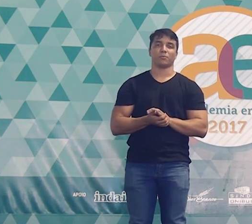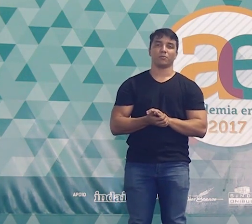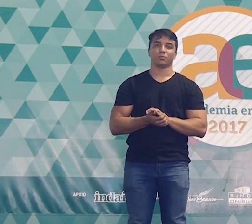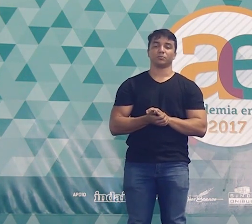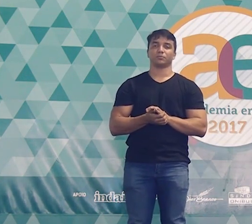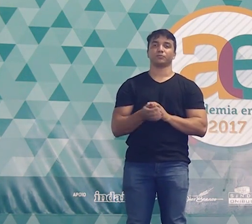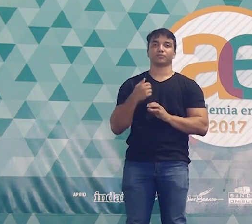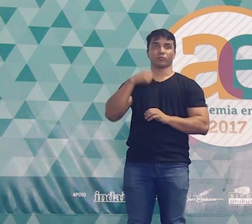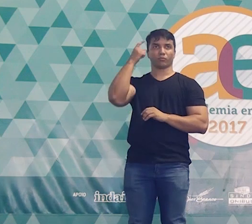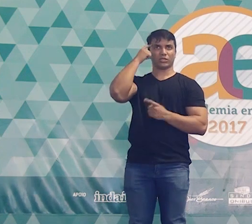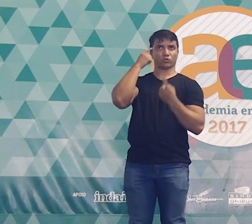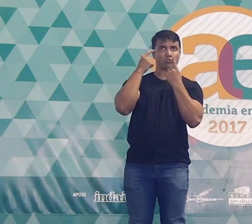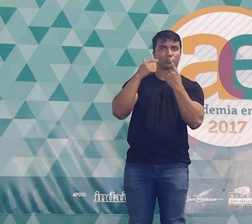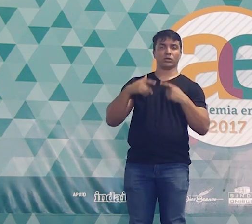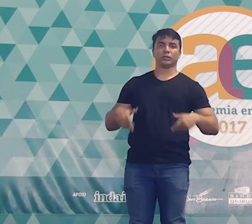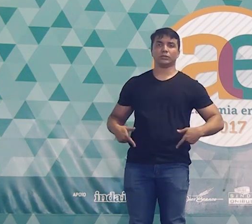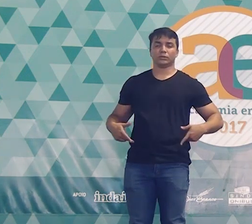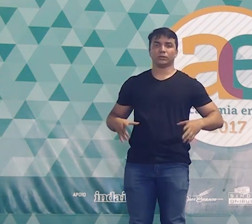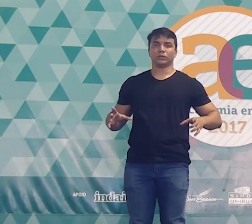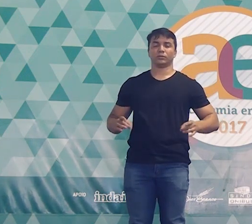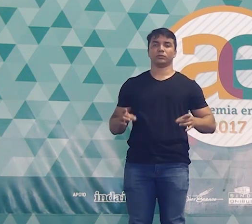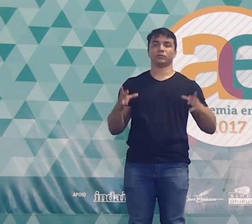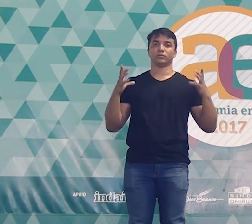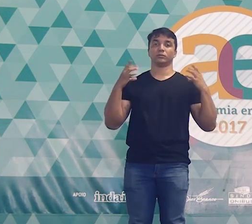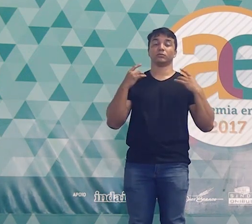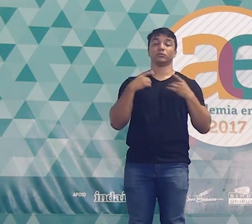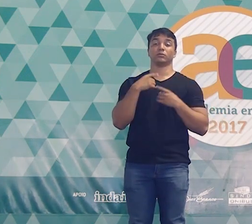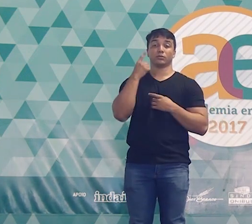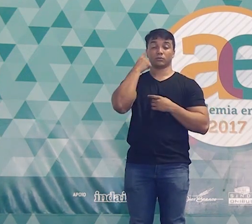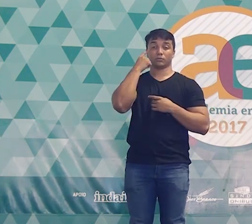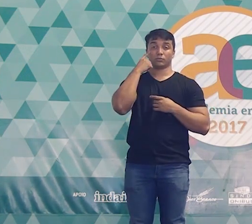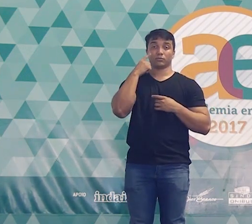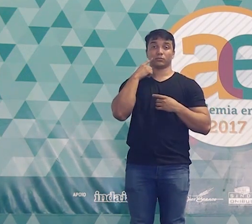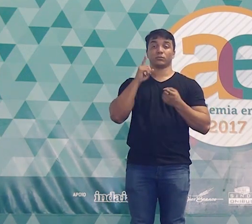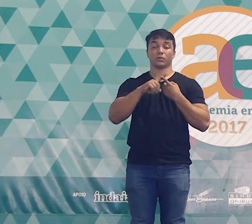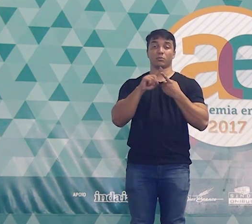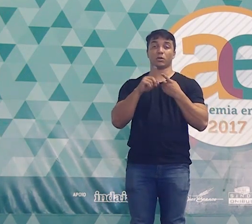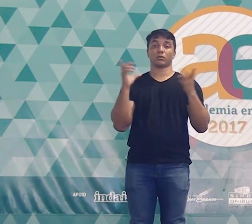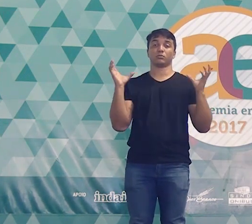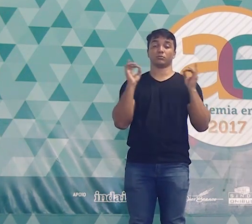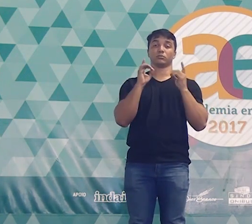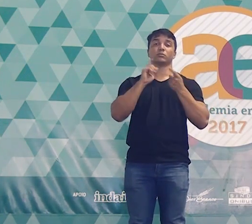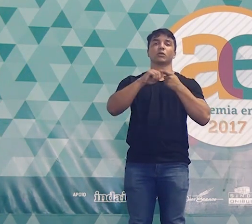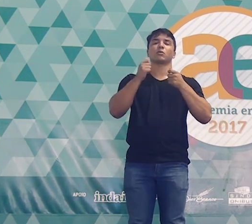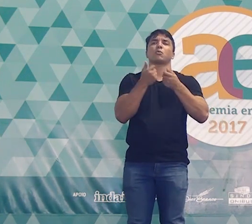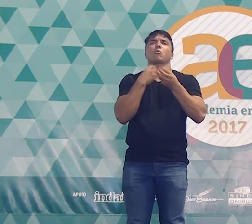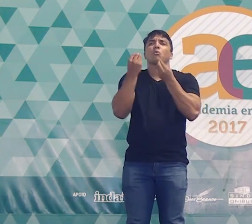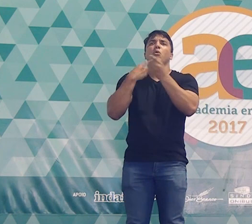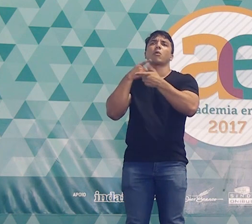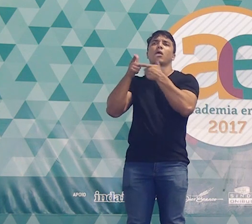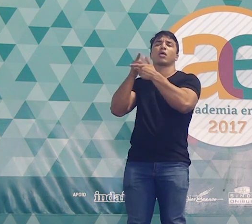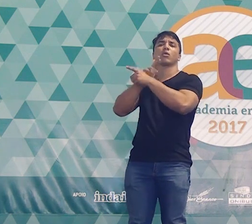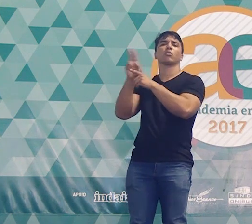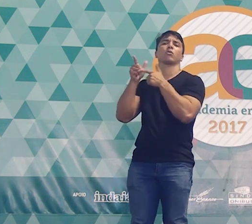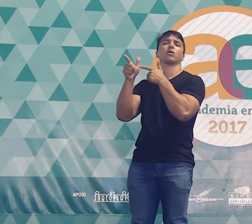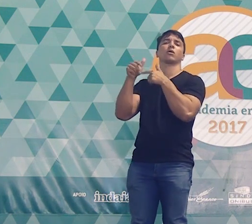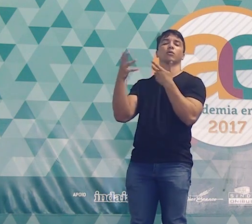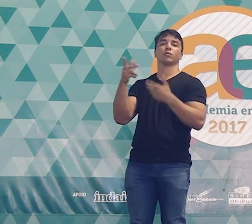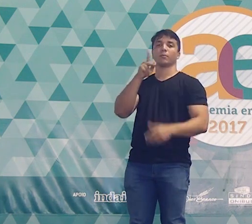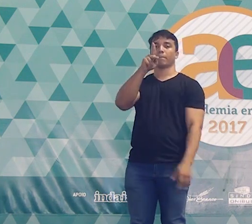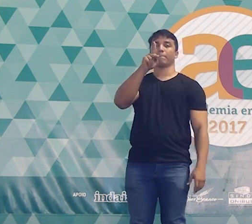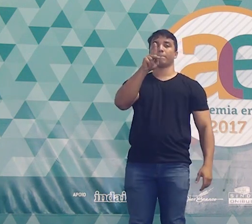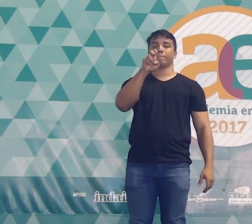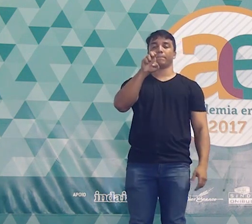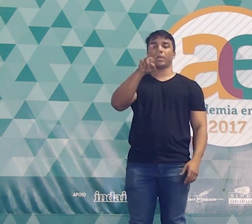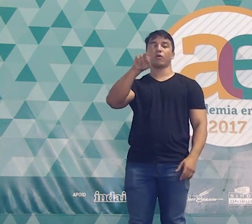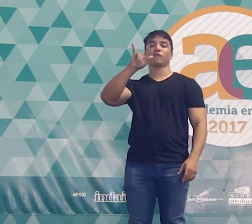A gente pensa só em uma, essa aqui, né? Mas não, nós temos essa aqui também. Rodrigo, como é que é o nome dessa cintura?